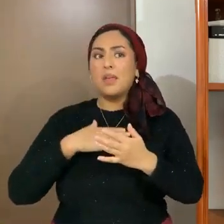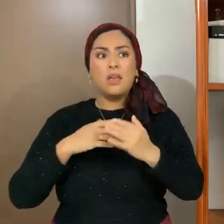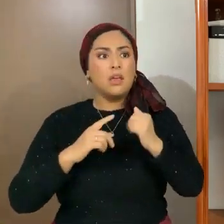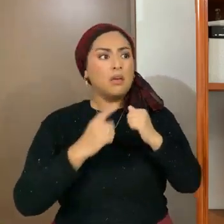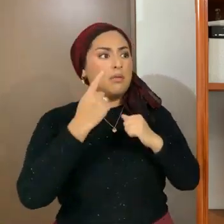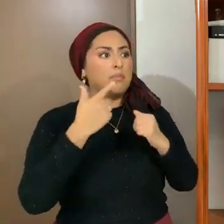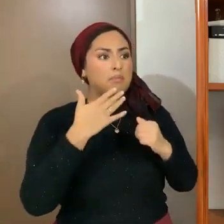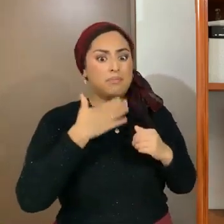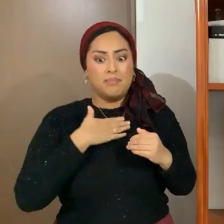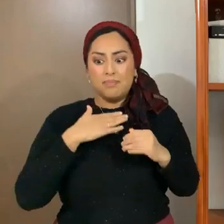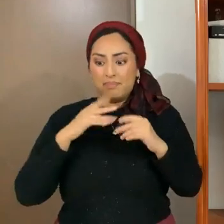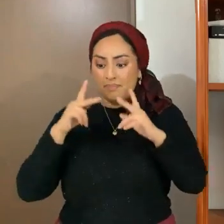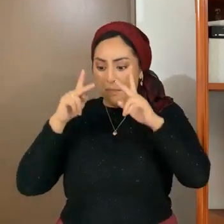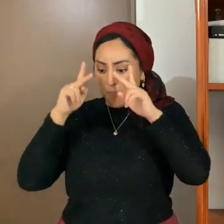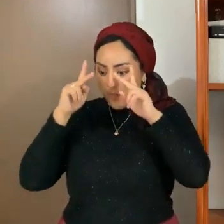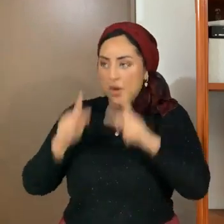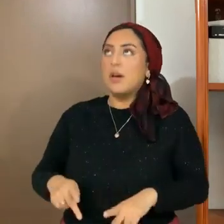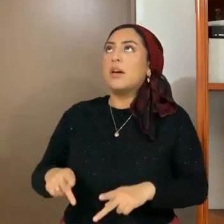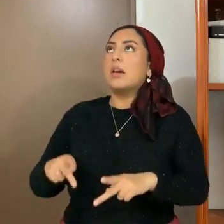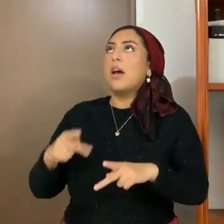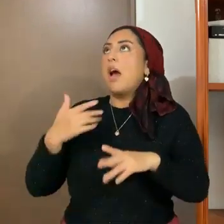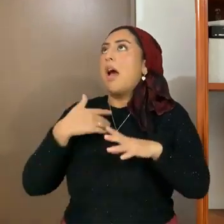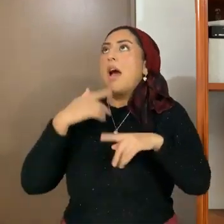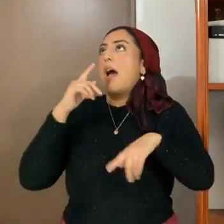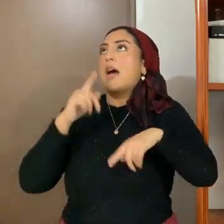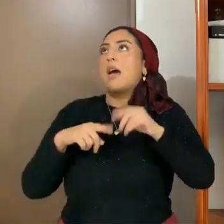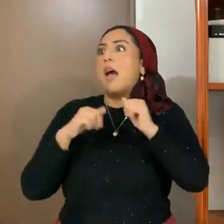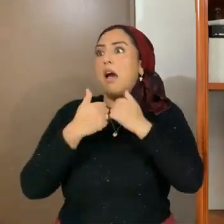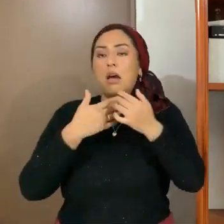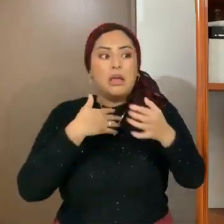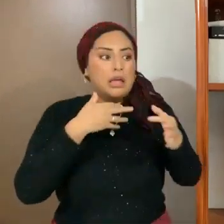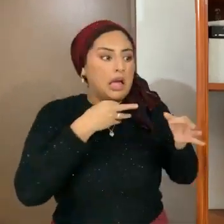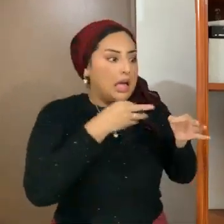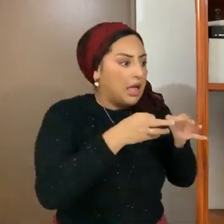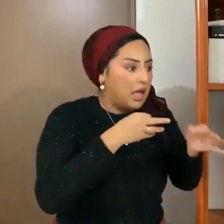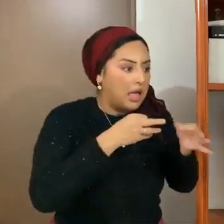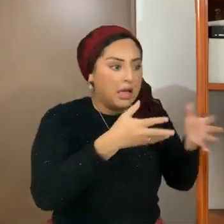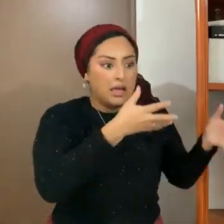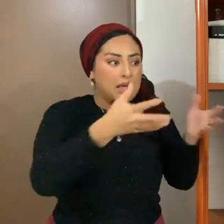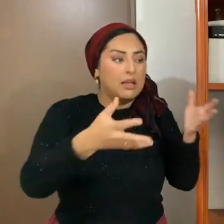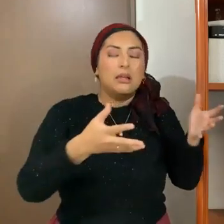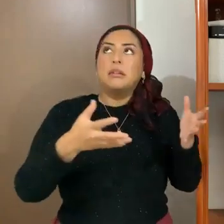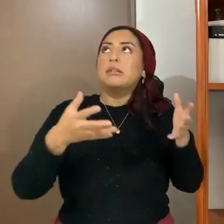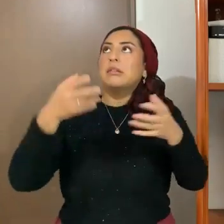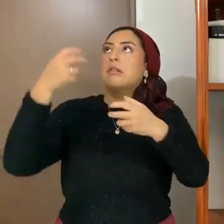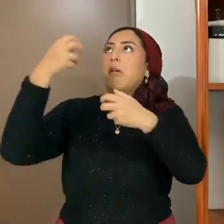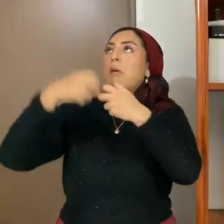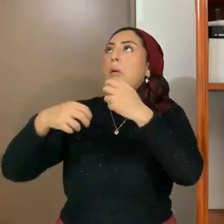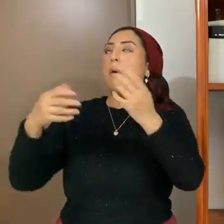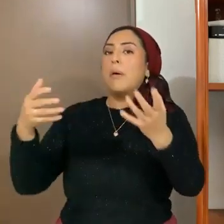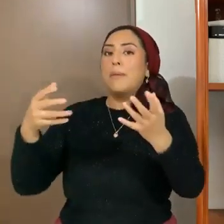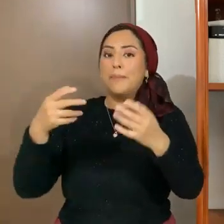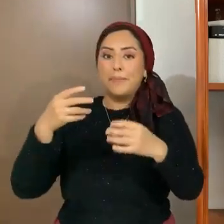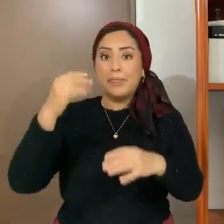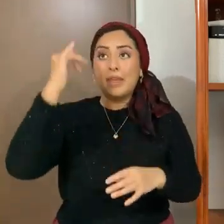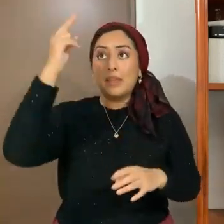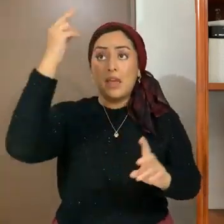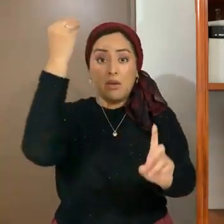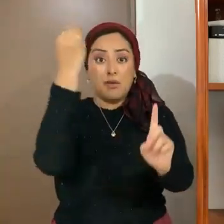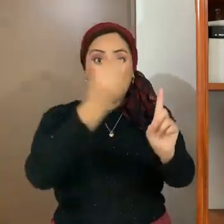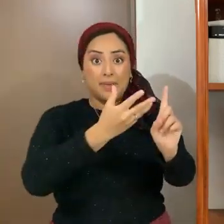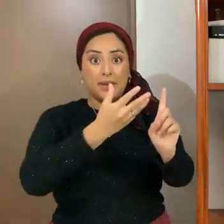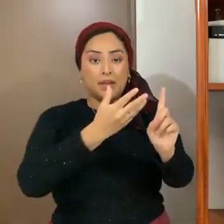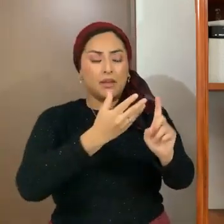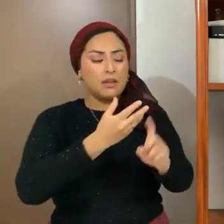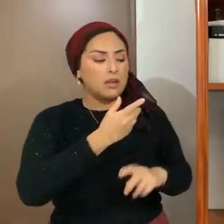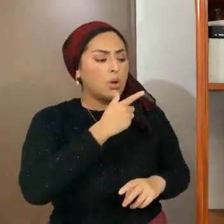Yo soy solo un hombre, no voy a saberme explicar, no me voy a poder dar a entender. Y entonces Yahweh le respondió,